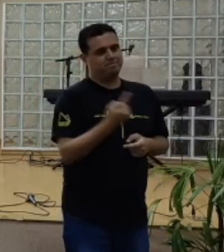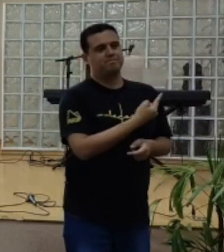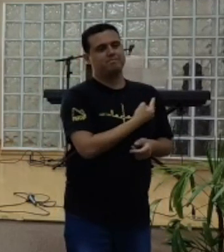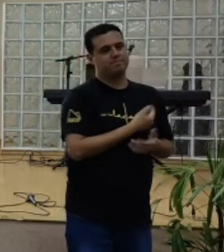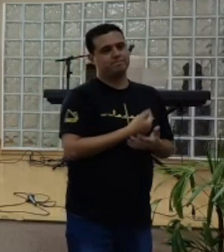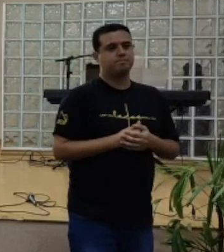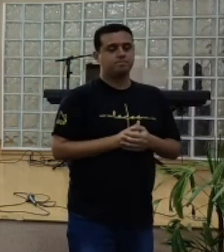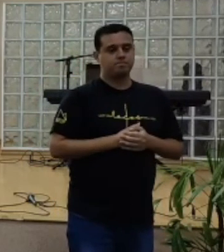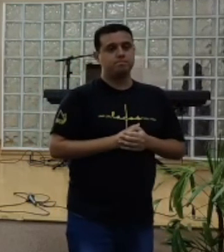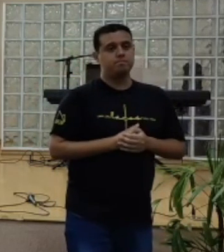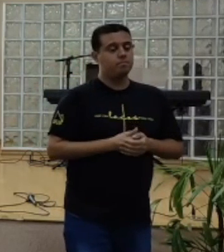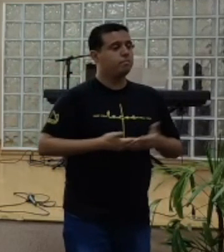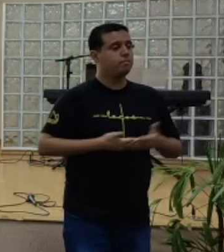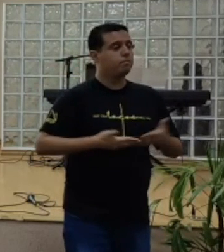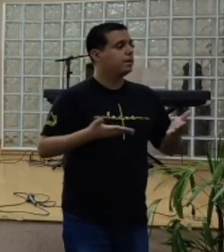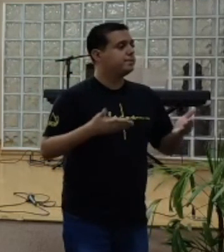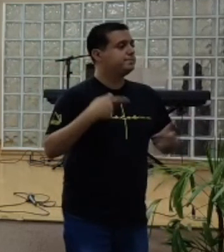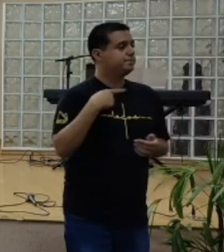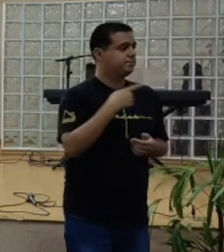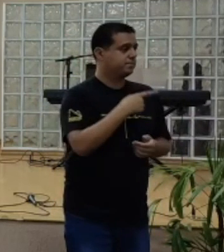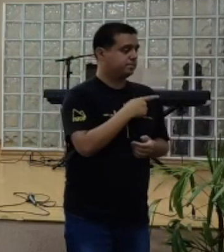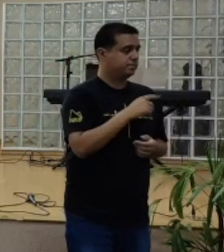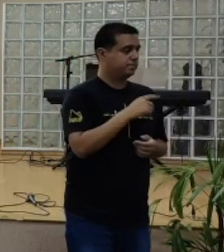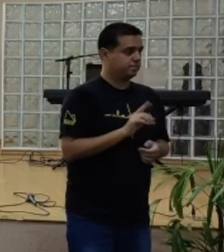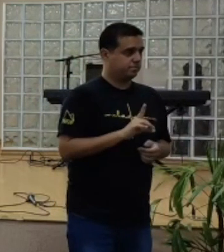Eu vou convidar o reverendo Adelso